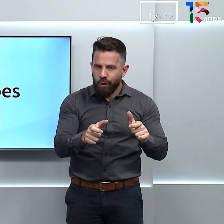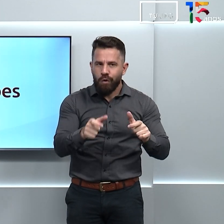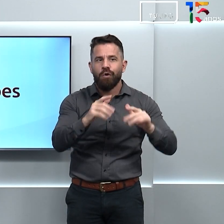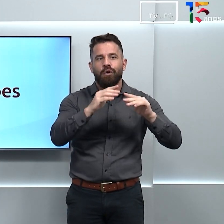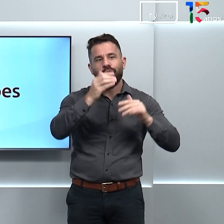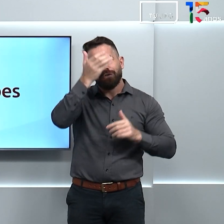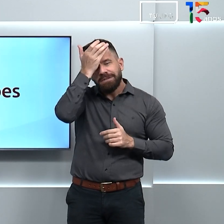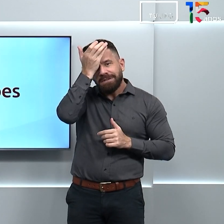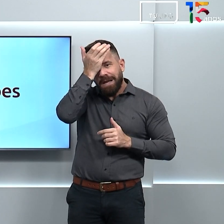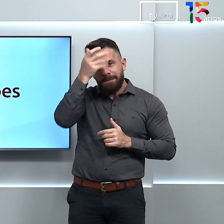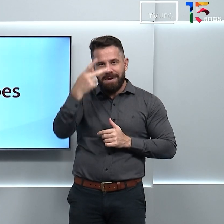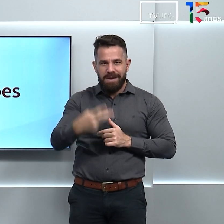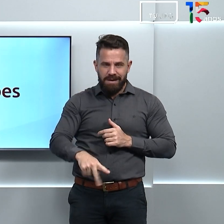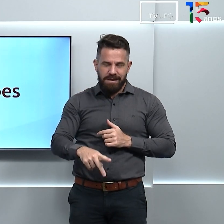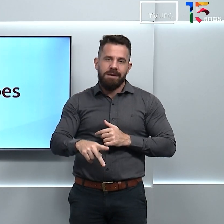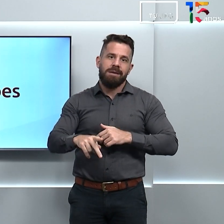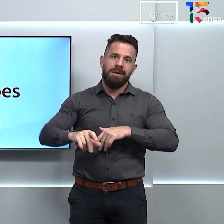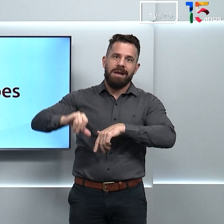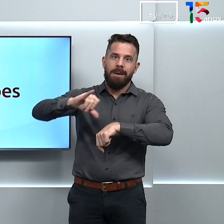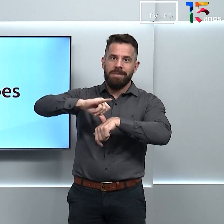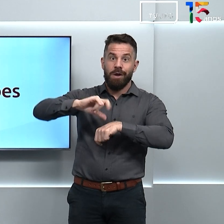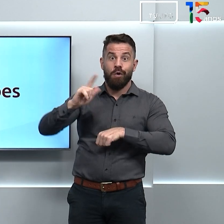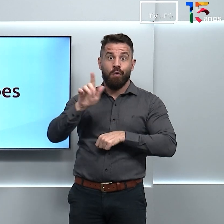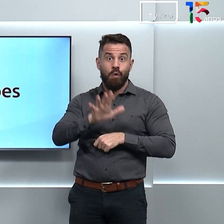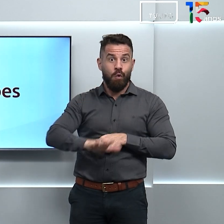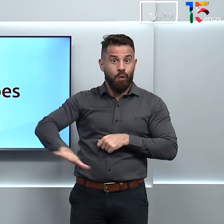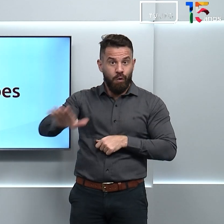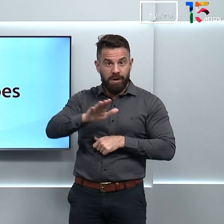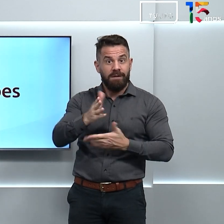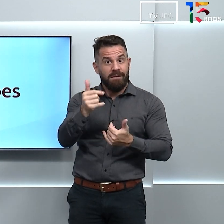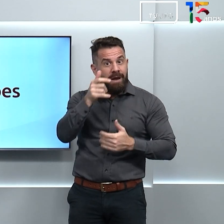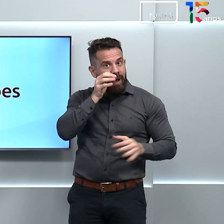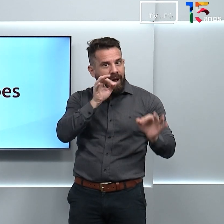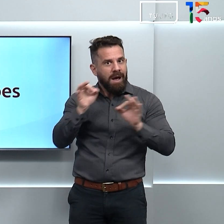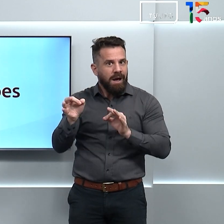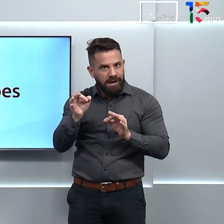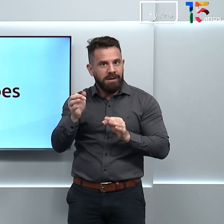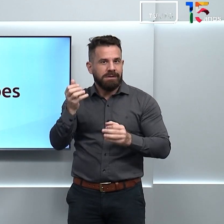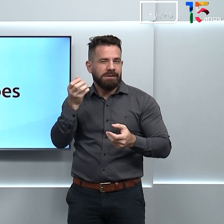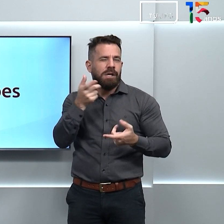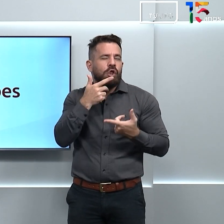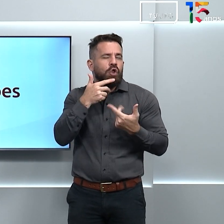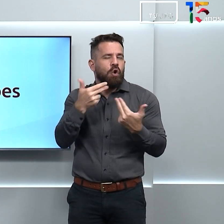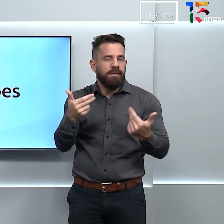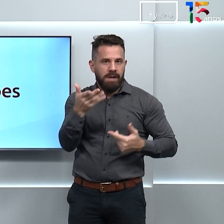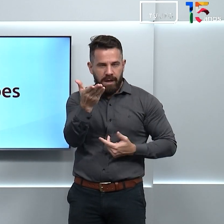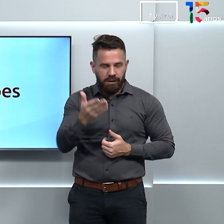capital Goiânia. Então, acompanhe Conexões que você vai ficar sabendo uma novidade importante.